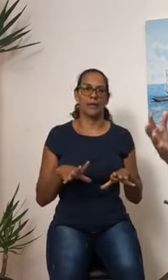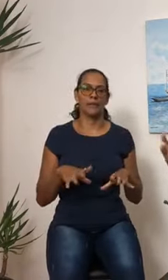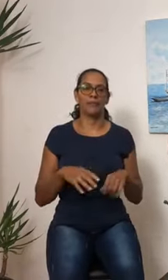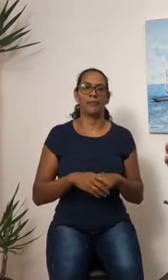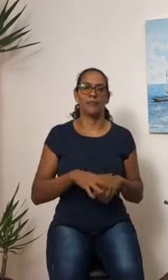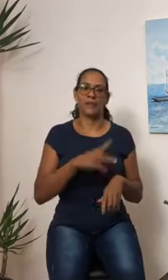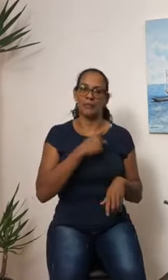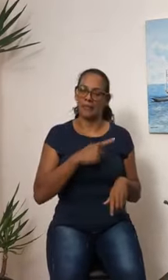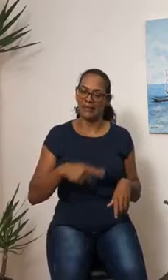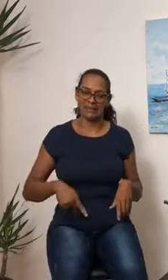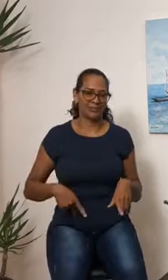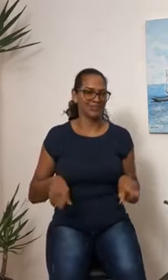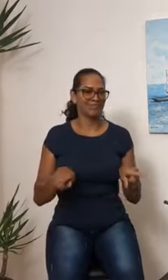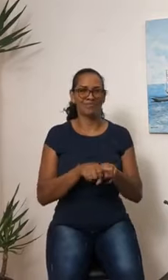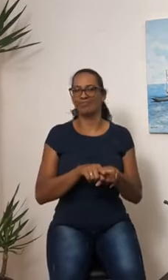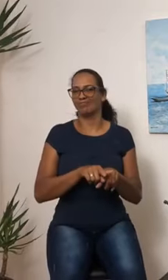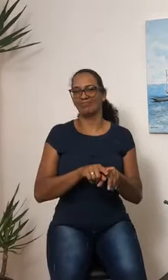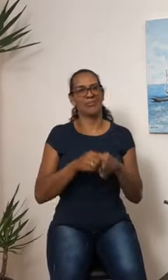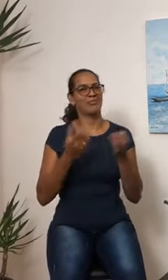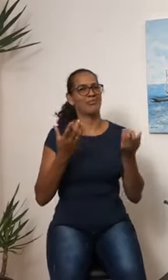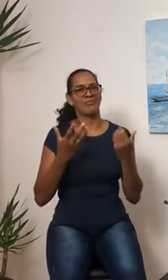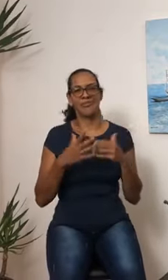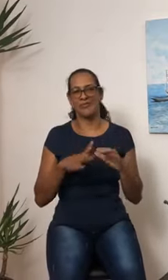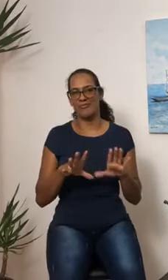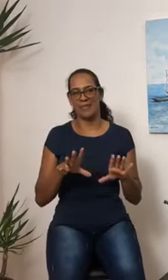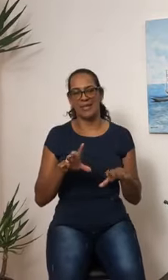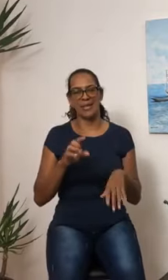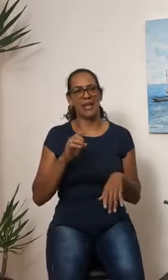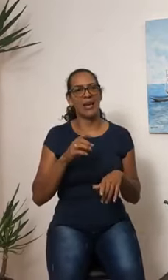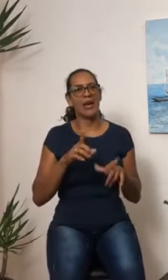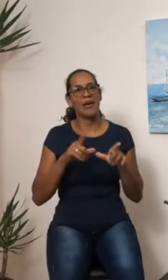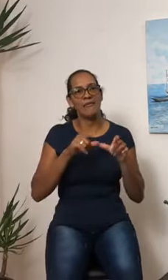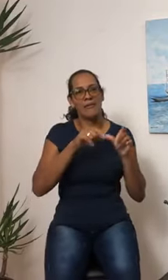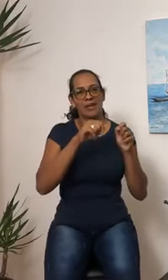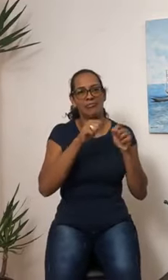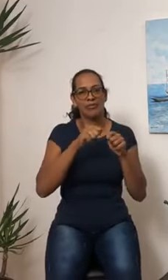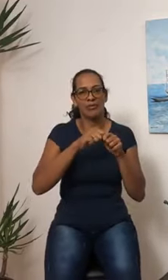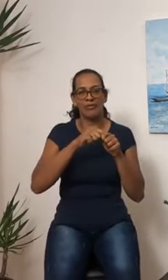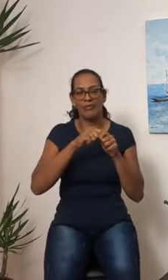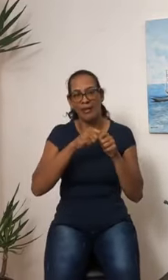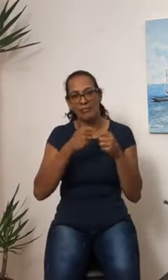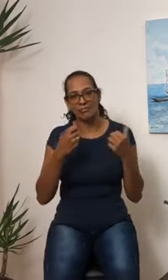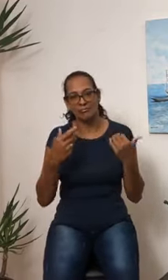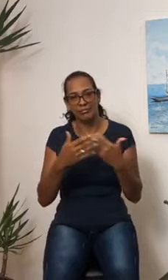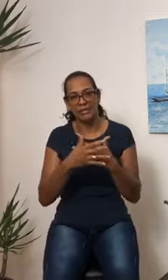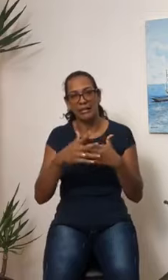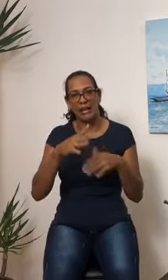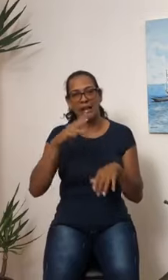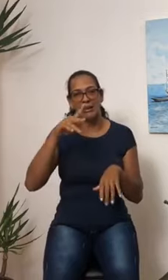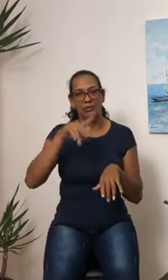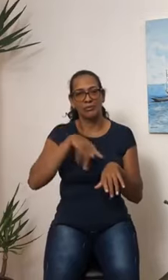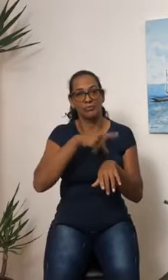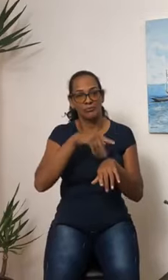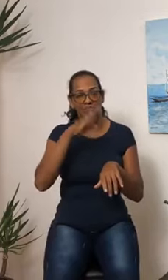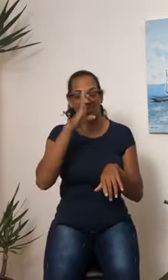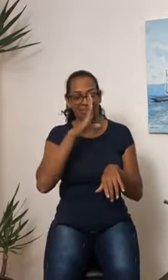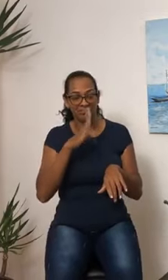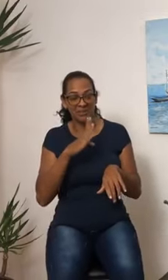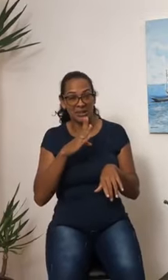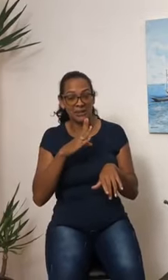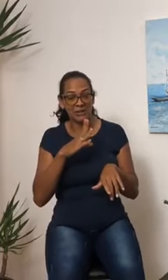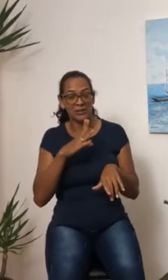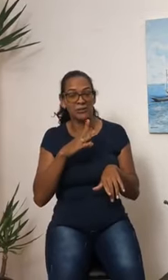viagens que eu faço para o afora, são empresários, são prefeitos, que me convidam pra gente palestrar. Ninguém tá